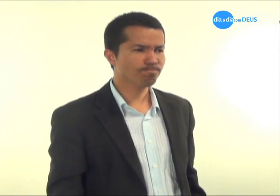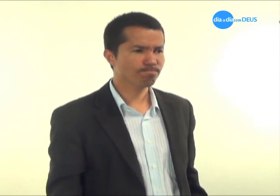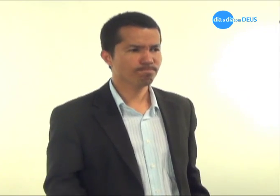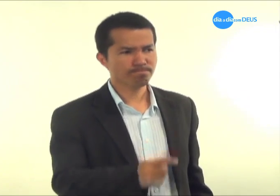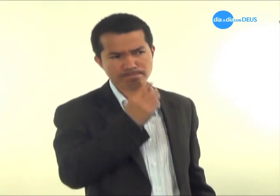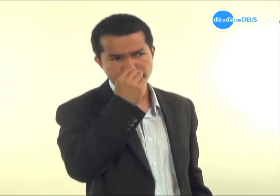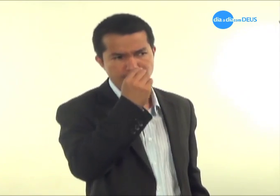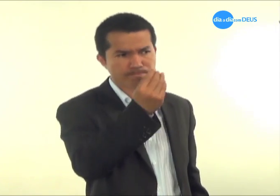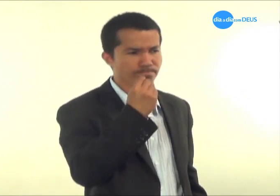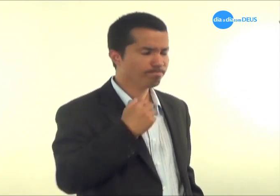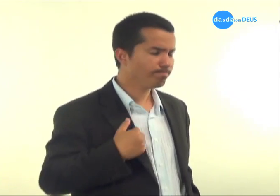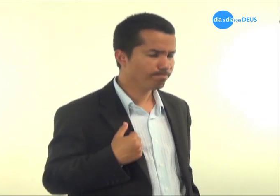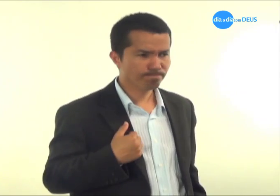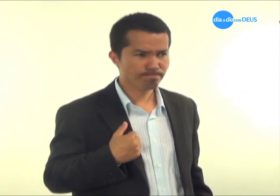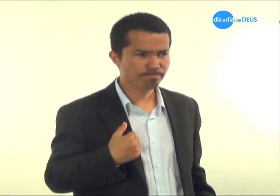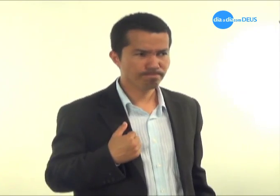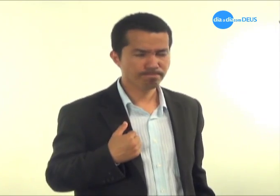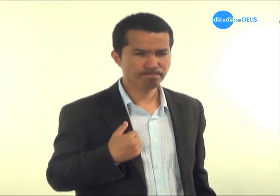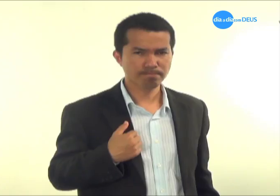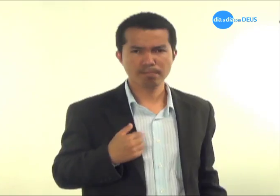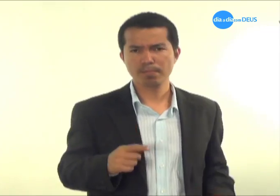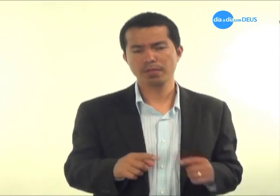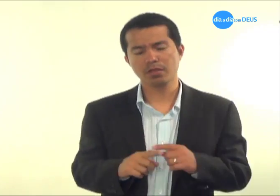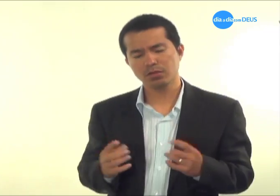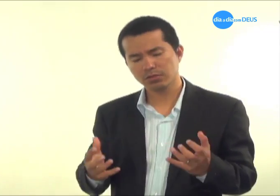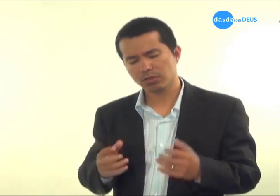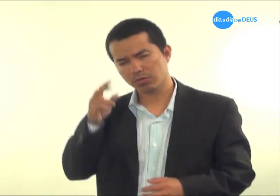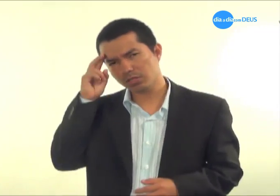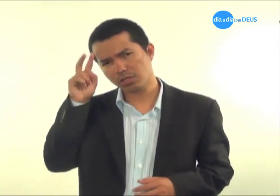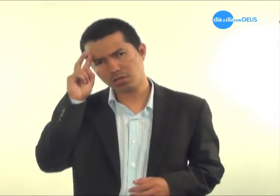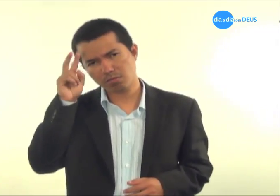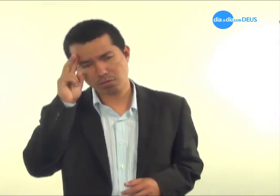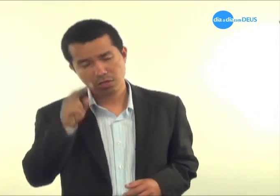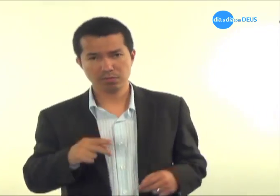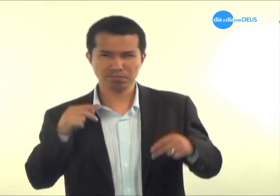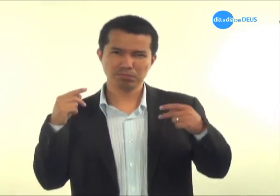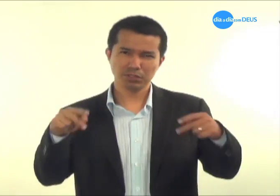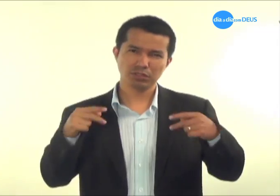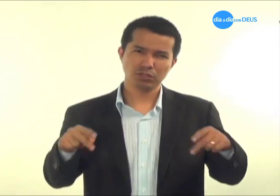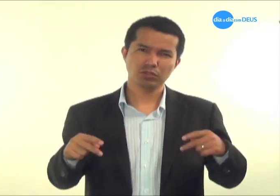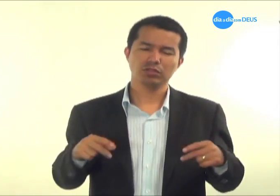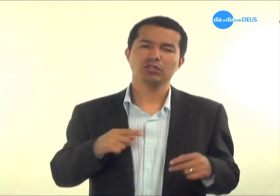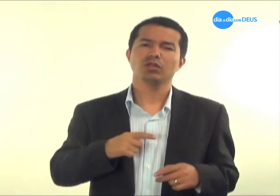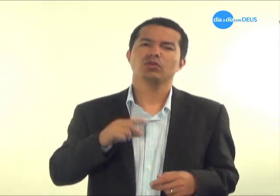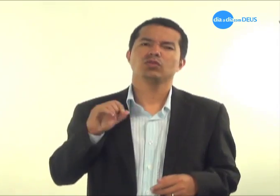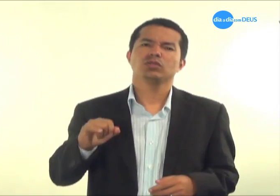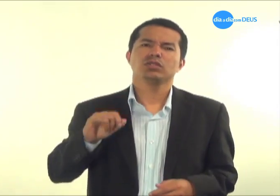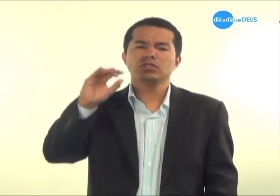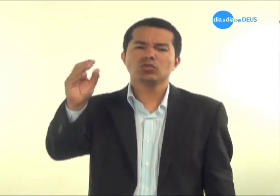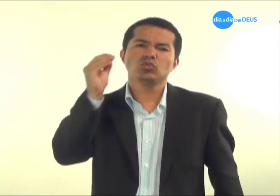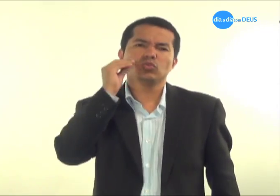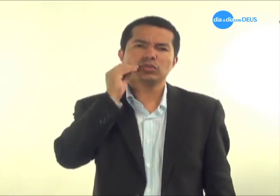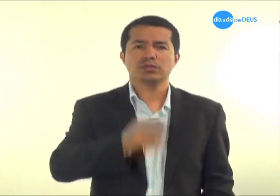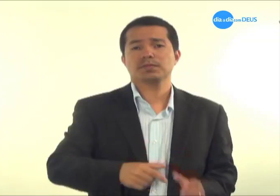terminar essa mensagem lembrando do último encontro, ou melhor, do penúltimo encontro de Jesus com Judas. Foi a ceia